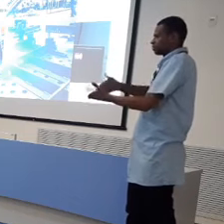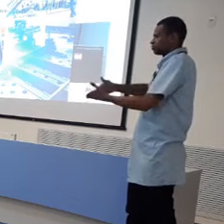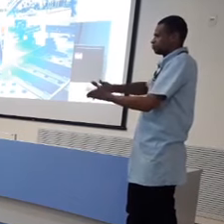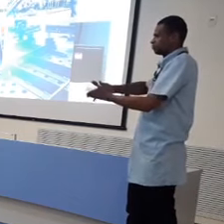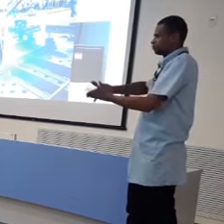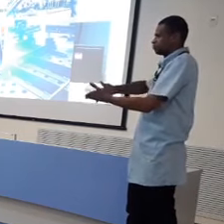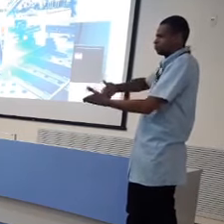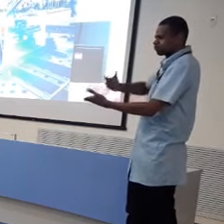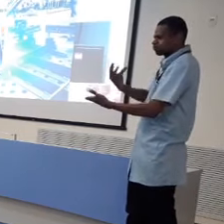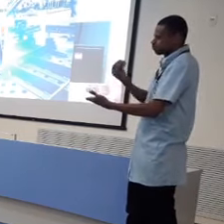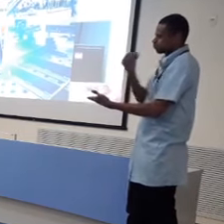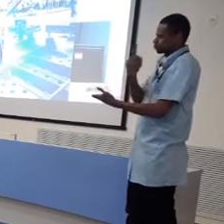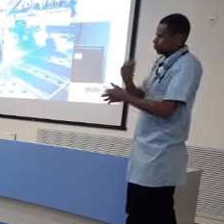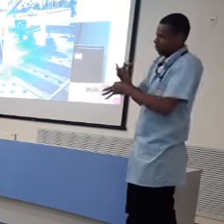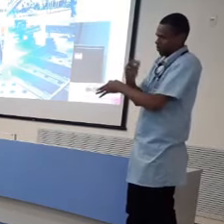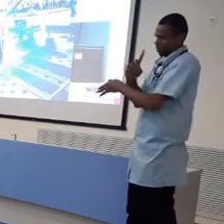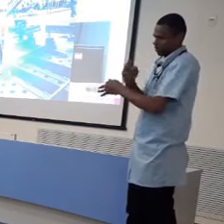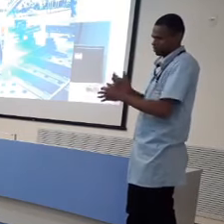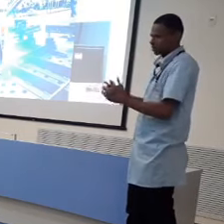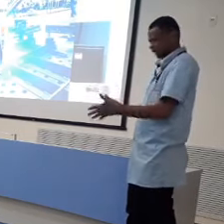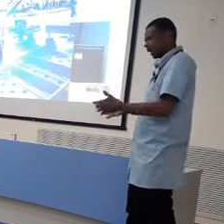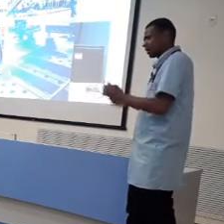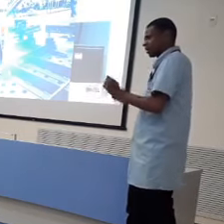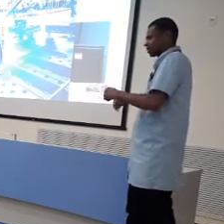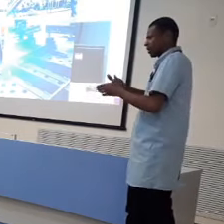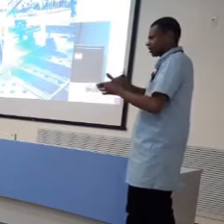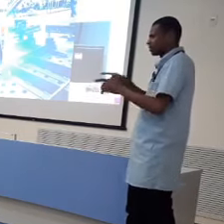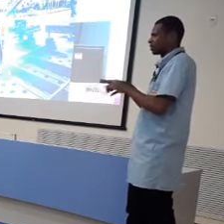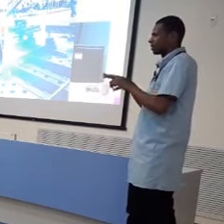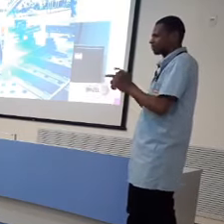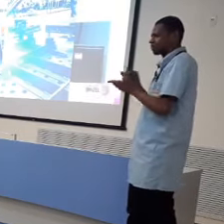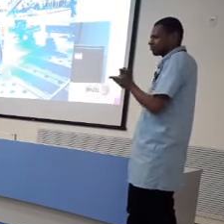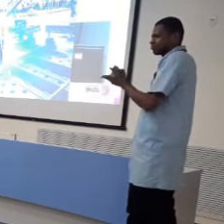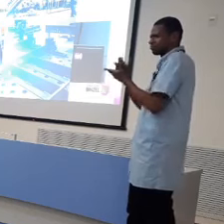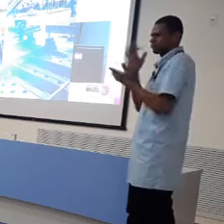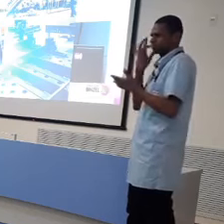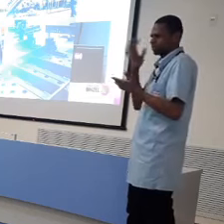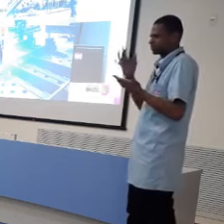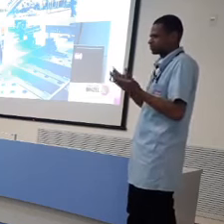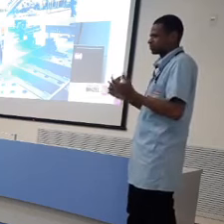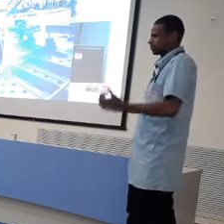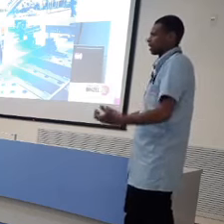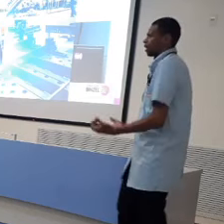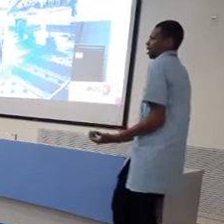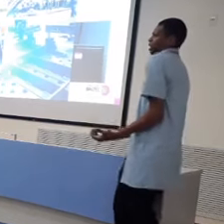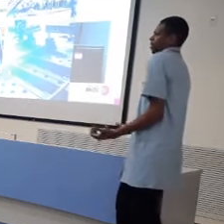para fazer uma solda mais leve, mas é um robô que faz locomoção, por exemplo, não precisa de grandes